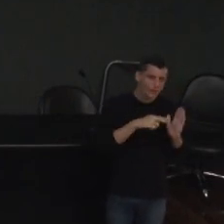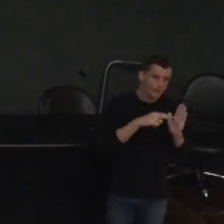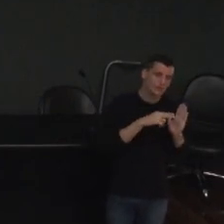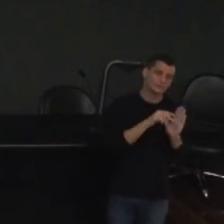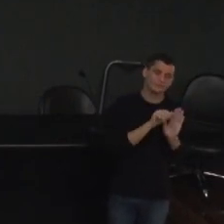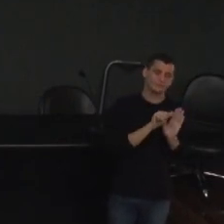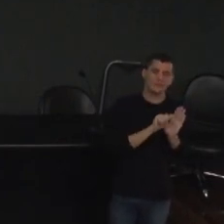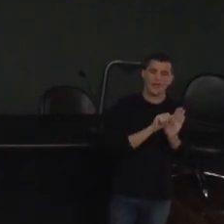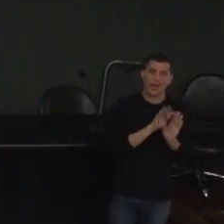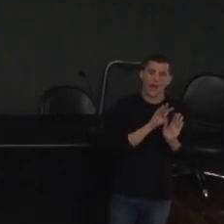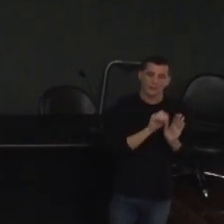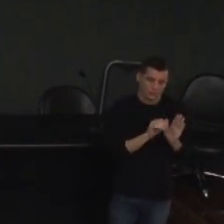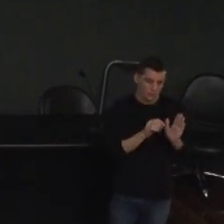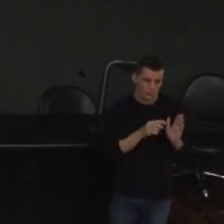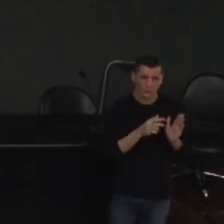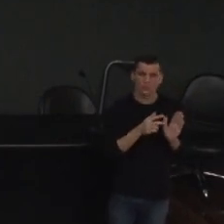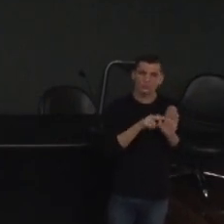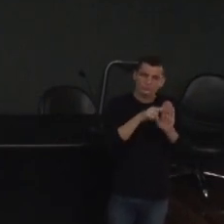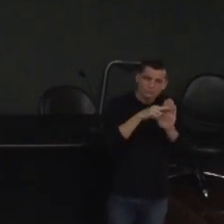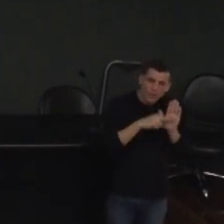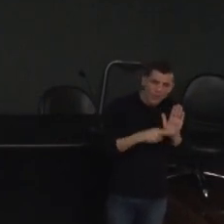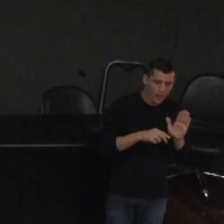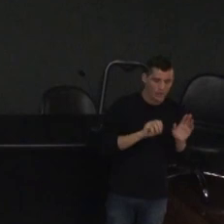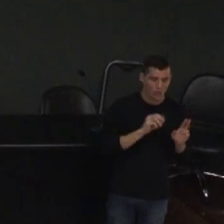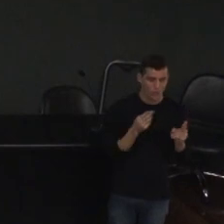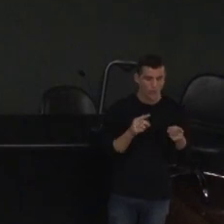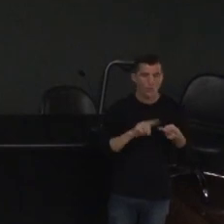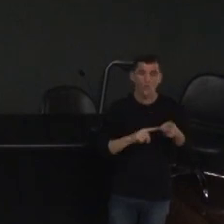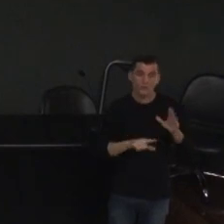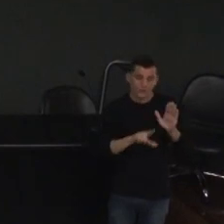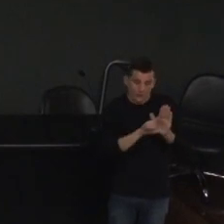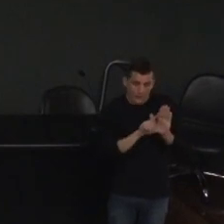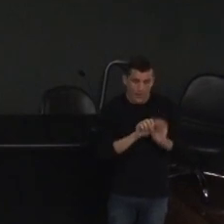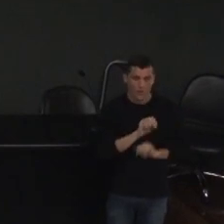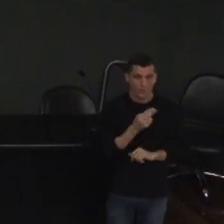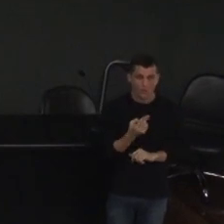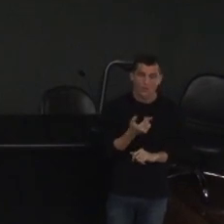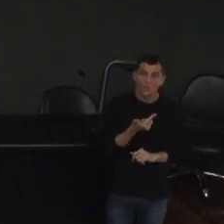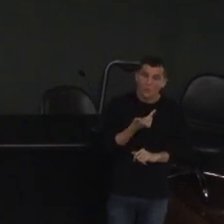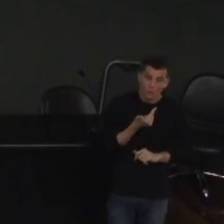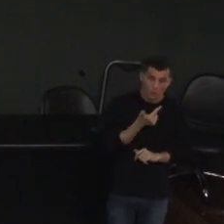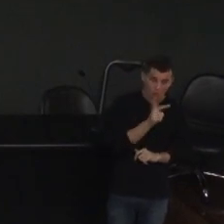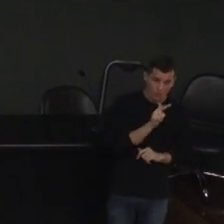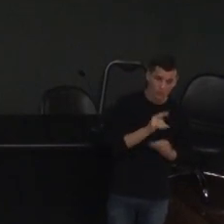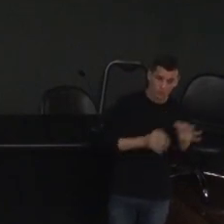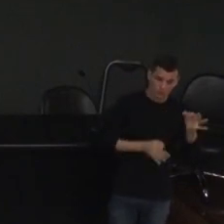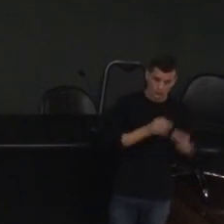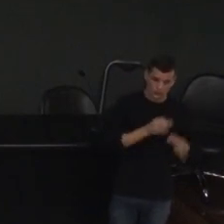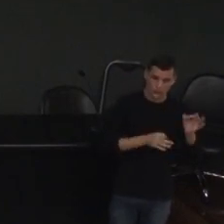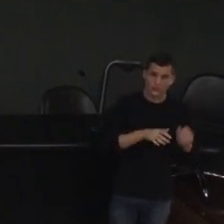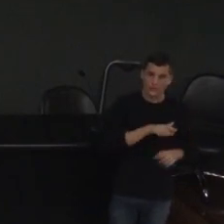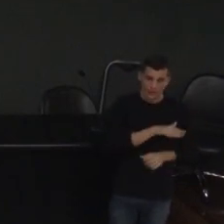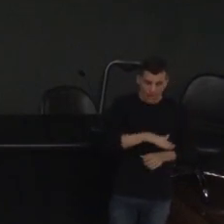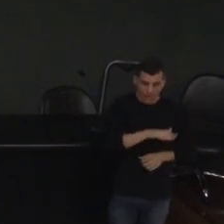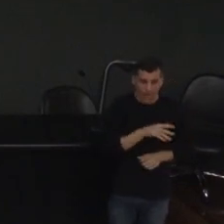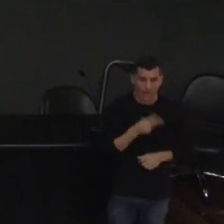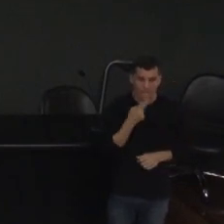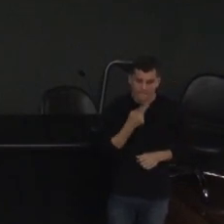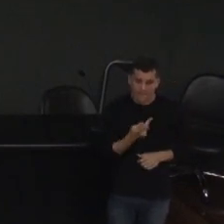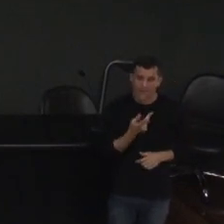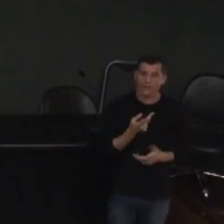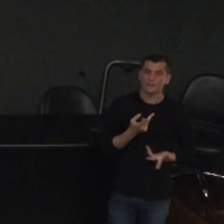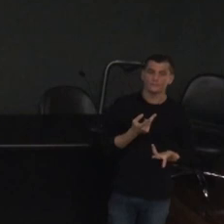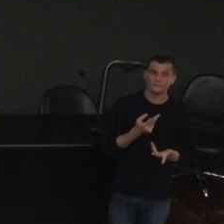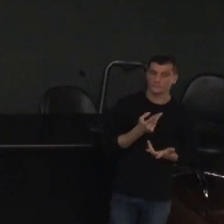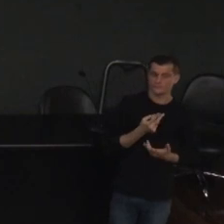disposição né que seja derivada de um ato normativo que diga o que autorize